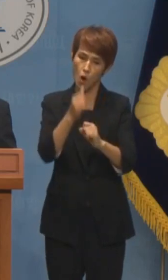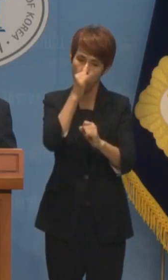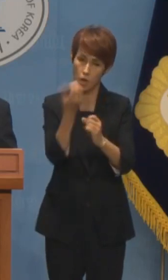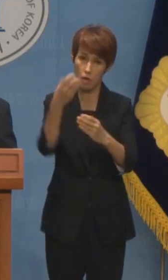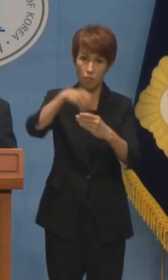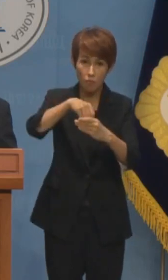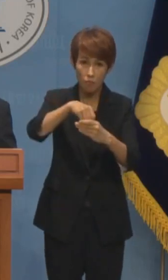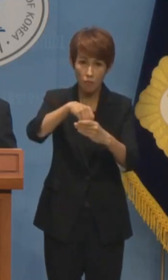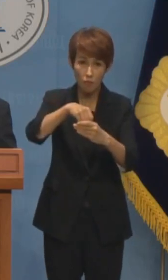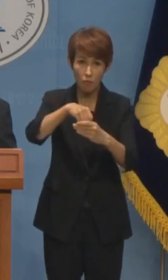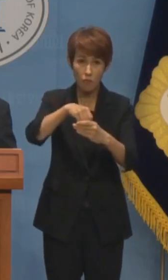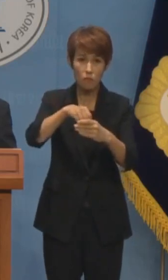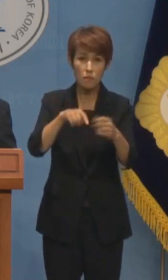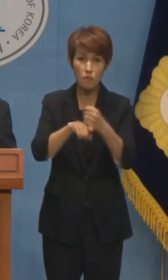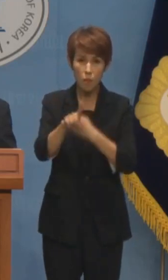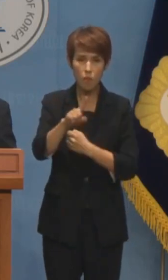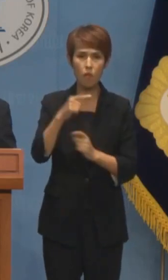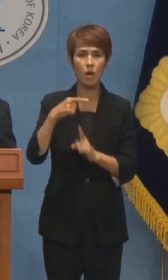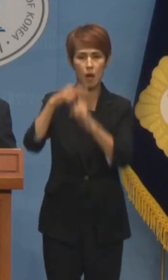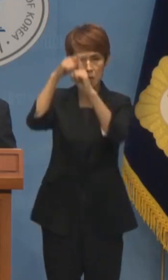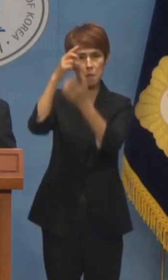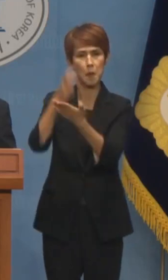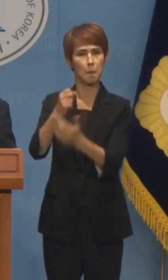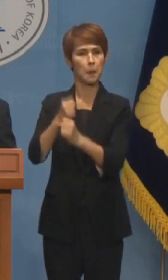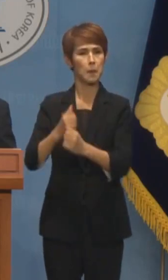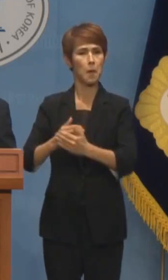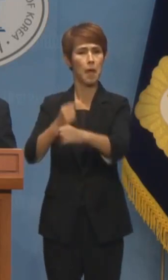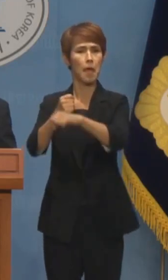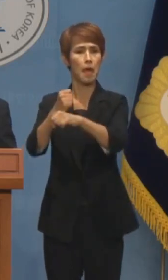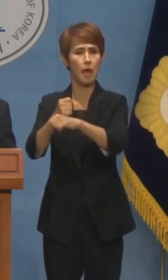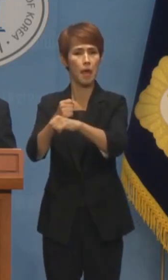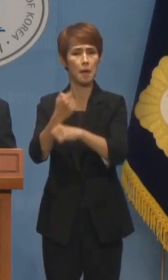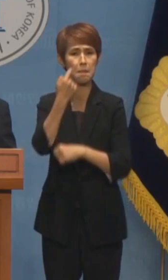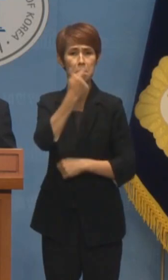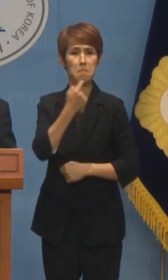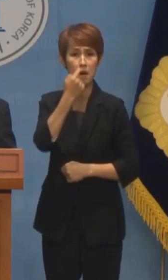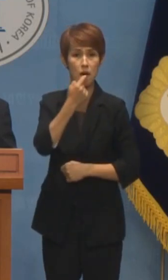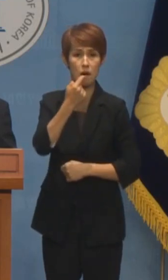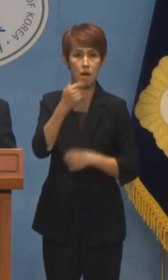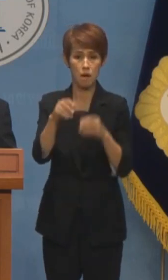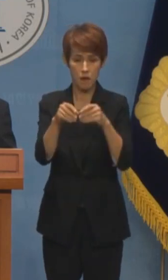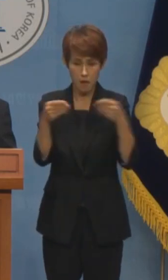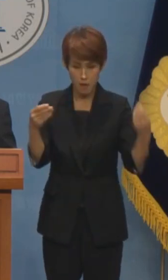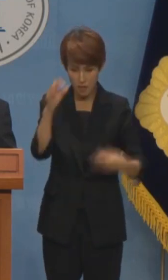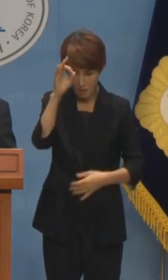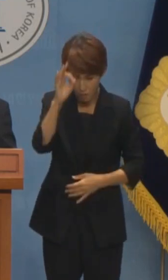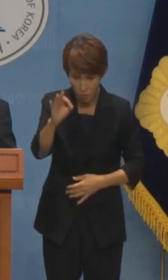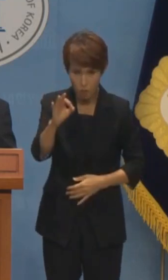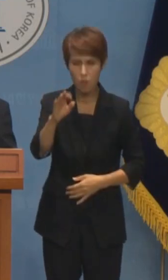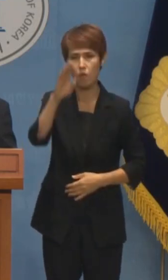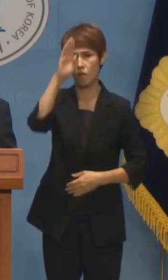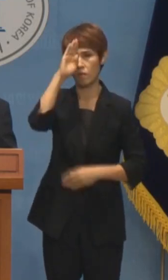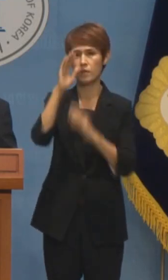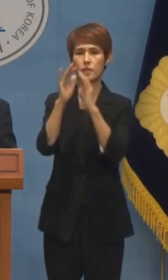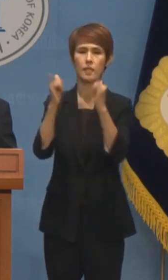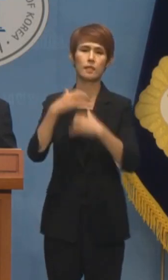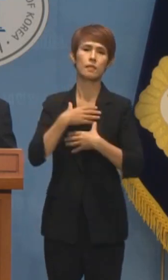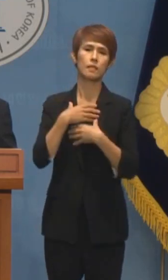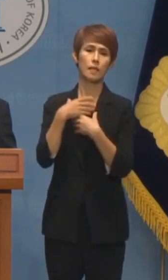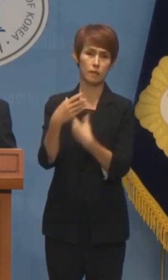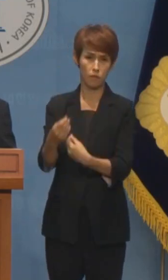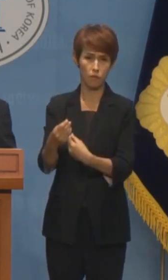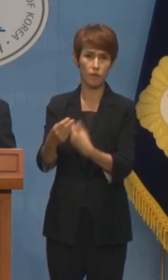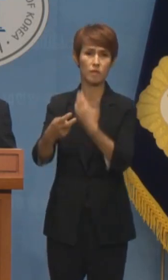교원영색으로 간호법을 추진할 것처럼 말은 하지만 실상은 환자의 안전과 의료